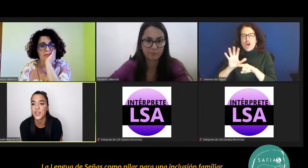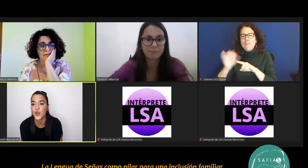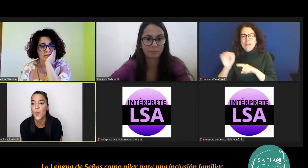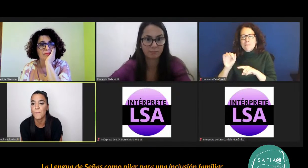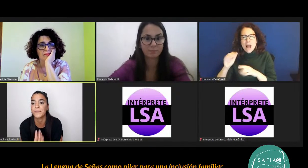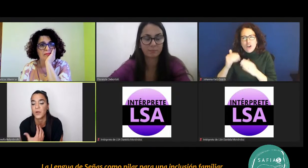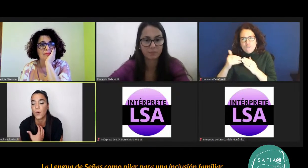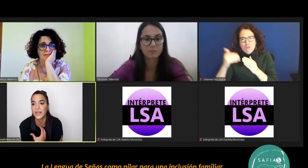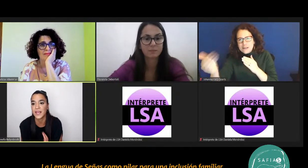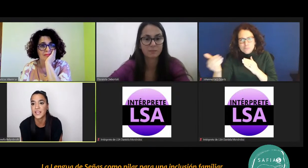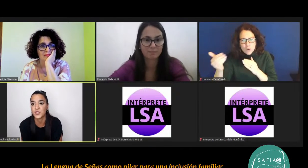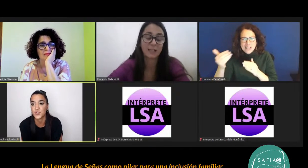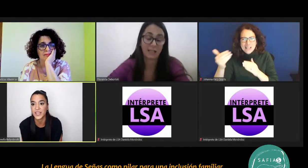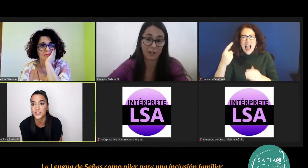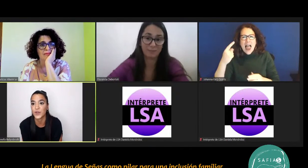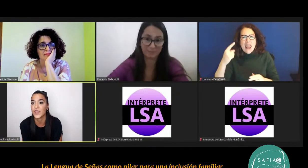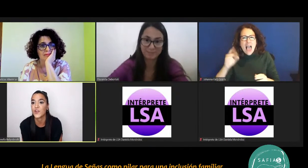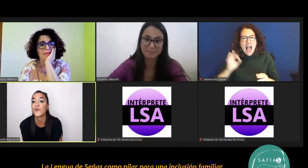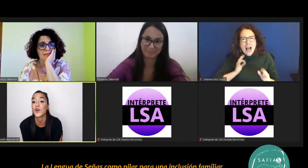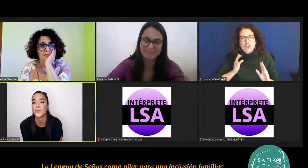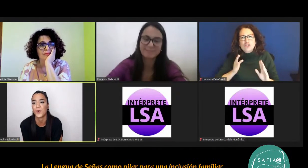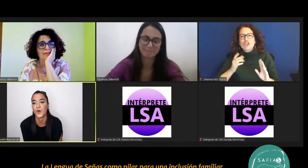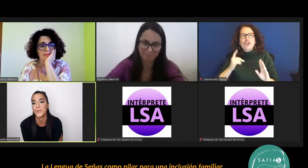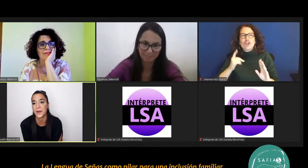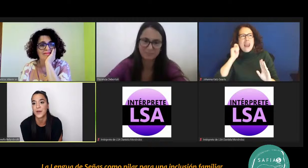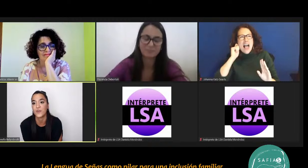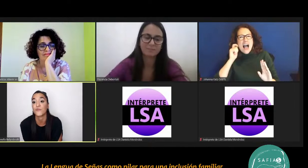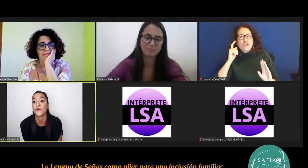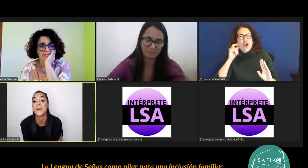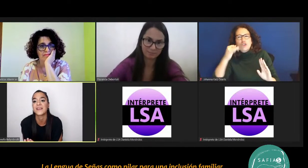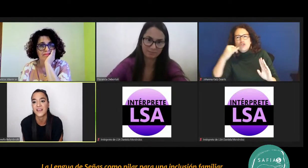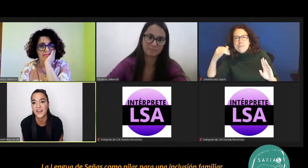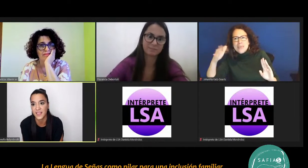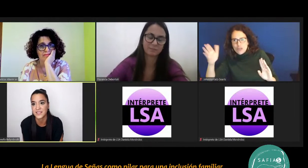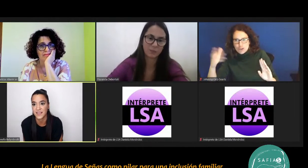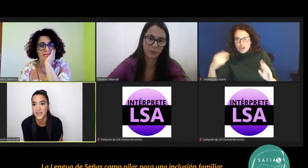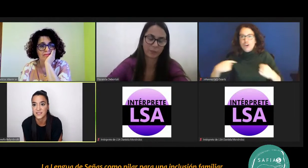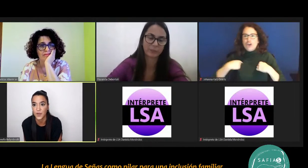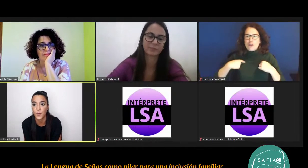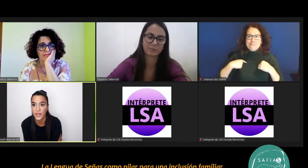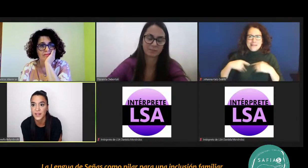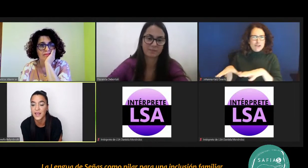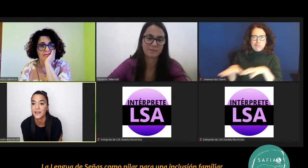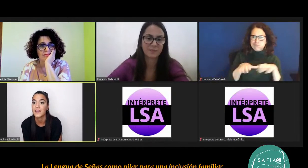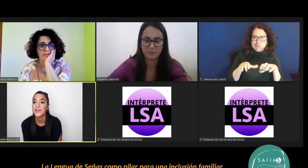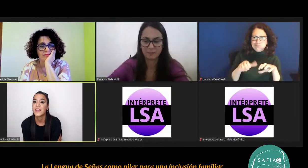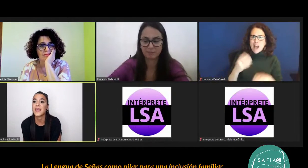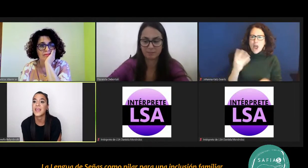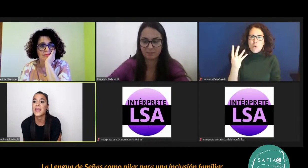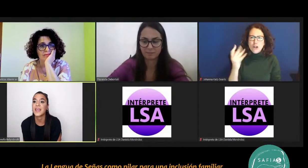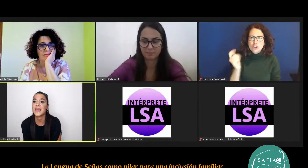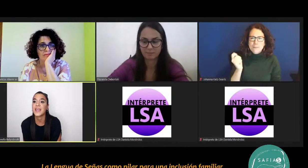tempranamente se dieron cuenta de que yo era sorda, no fue como con mi hermano que fue más tarde ese darse cuenta,